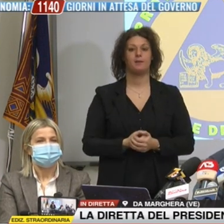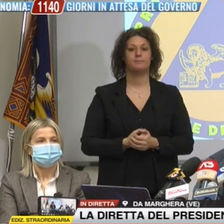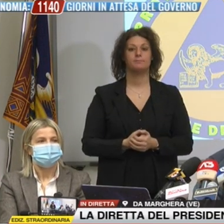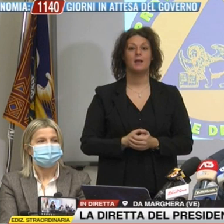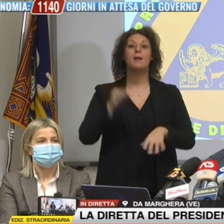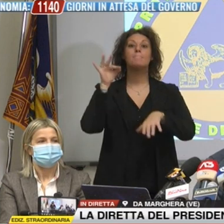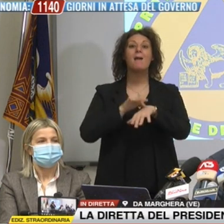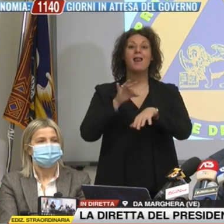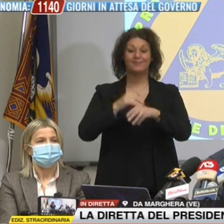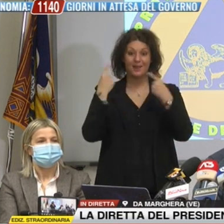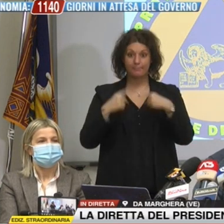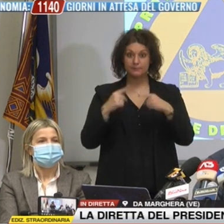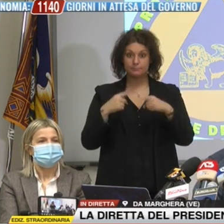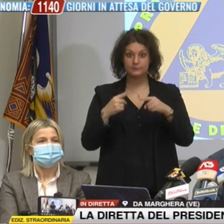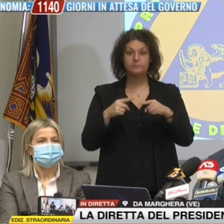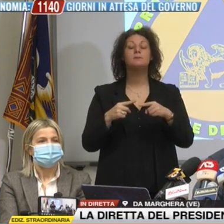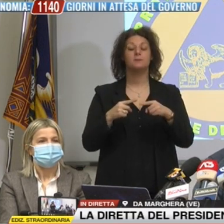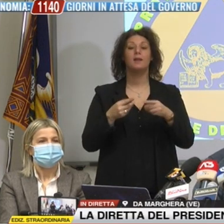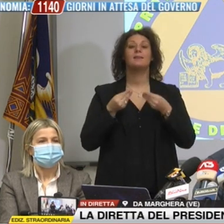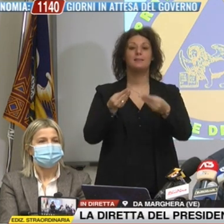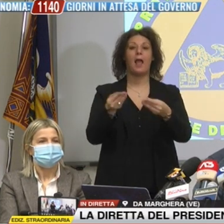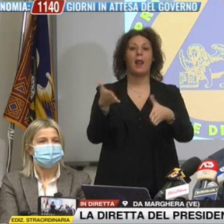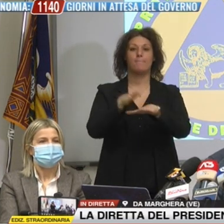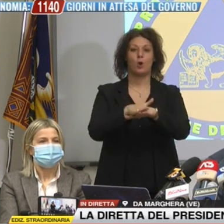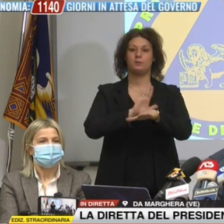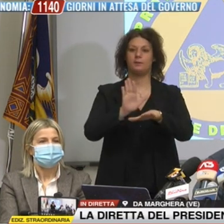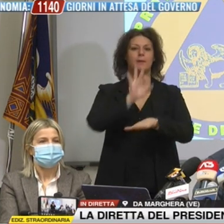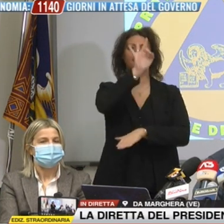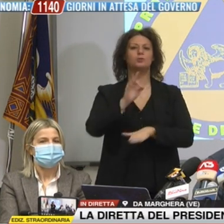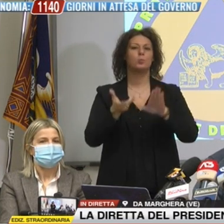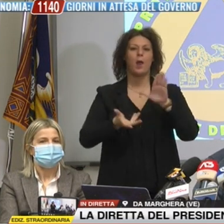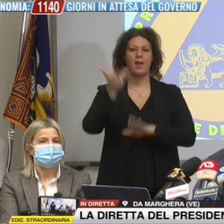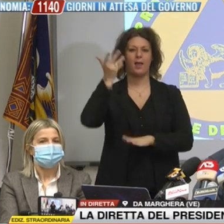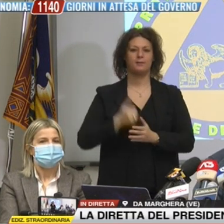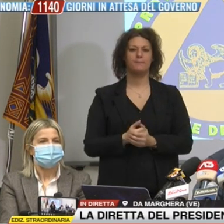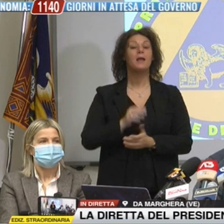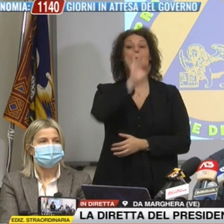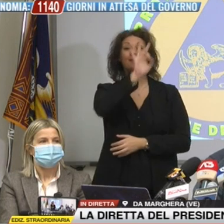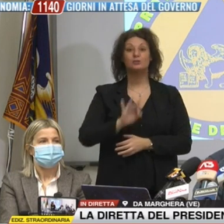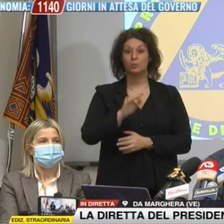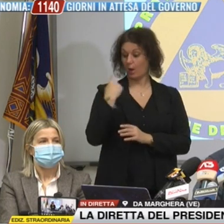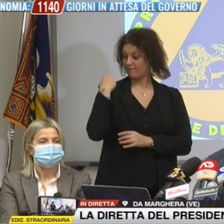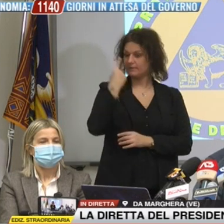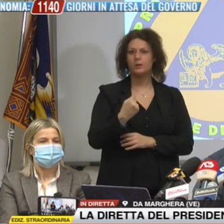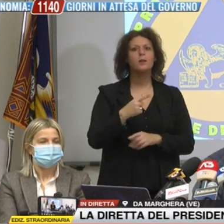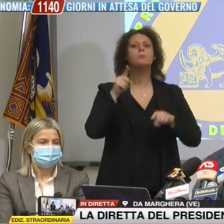queste persone porta a morte con un'elevata percentuale, che è sempre la stessa.